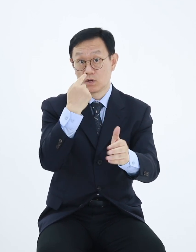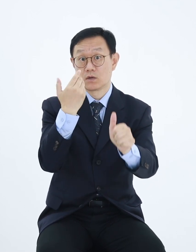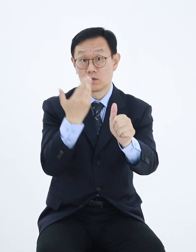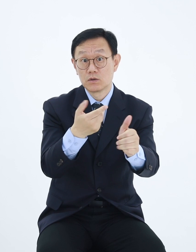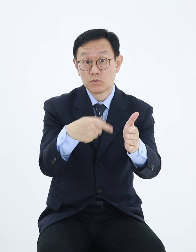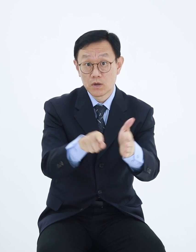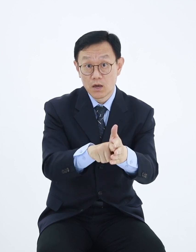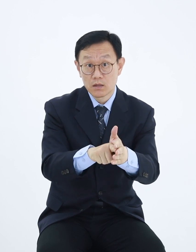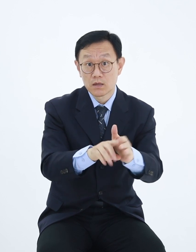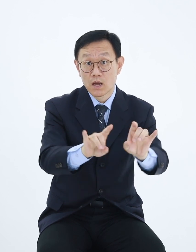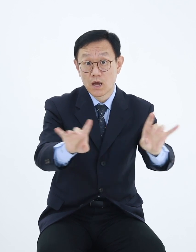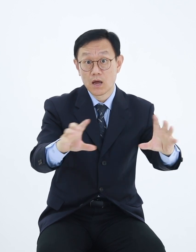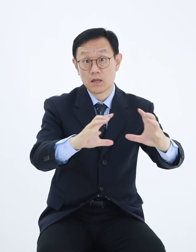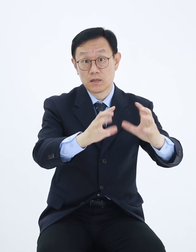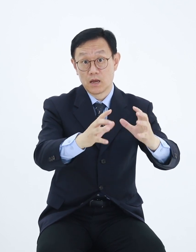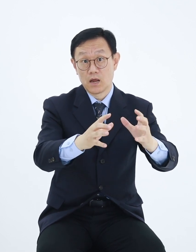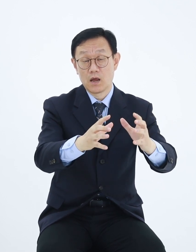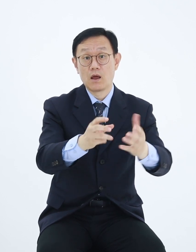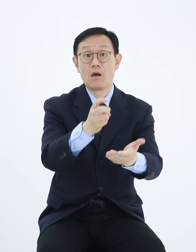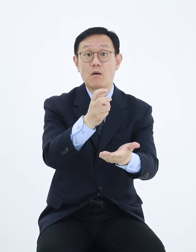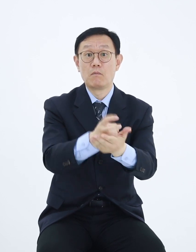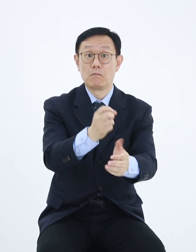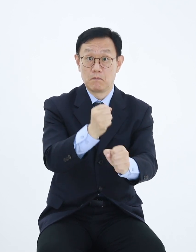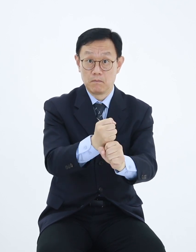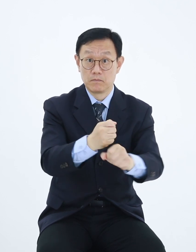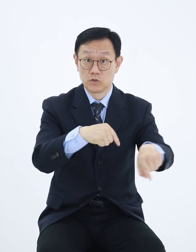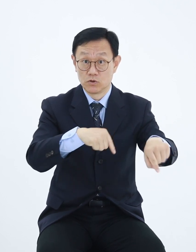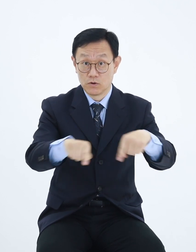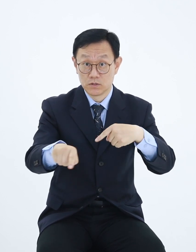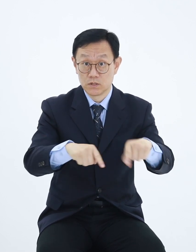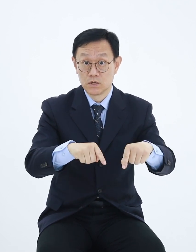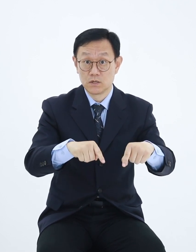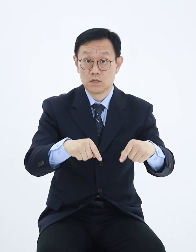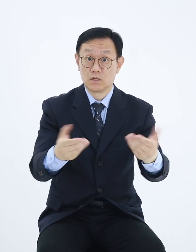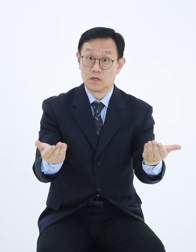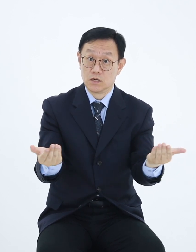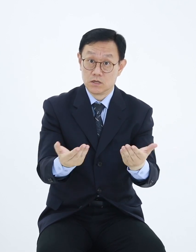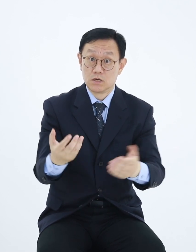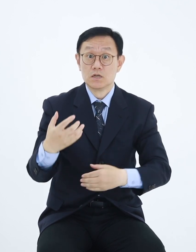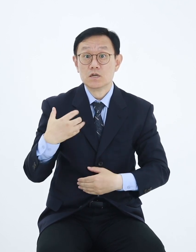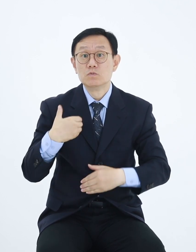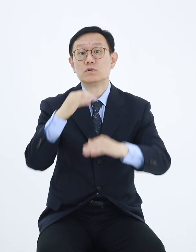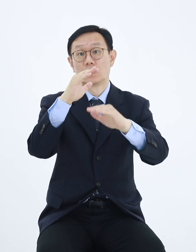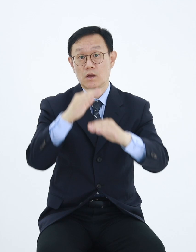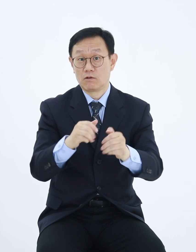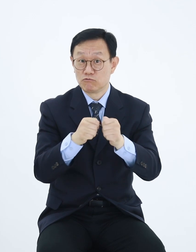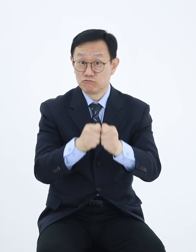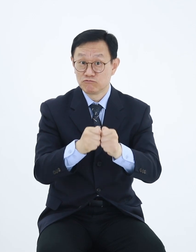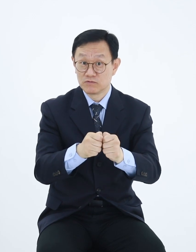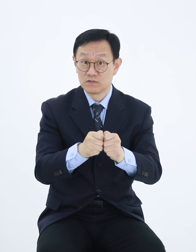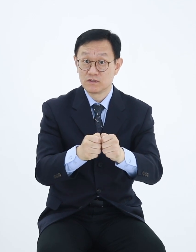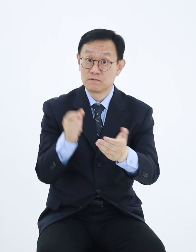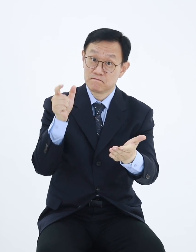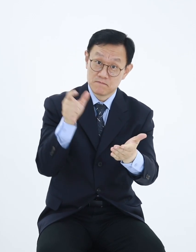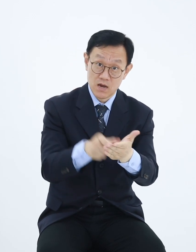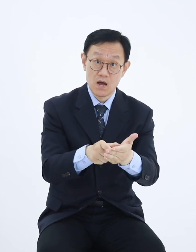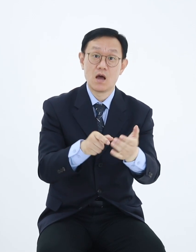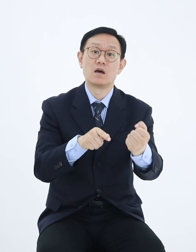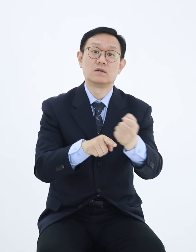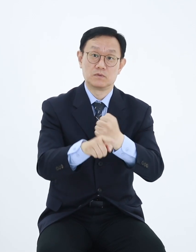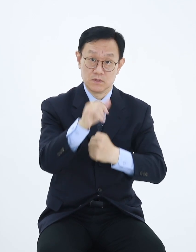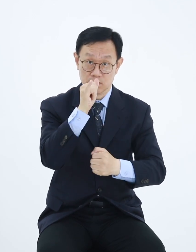위한 당사국의 입법적, 정책적, 행정적 의무사항들을 구체화하고 있다는 데 의의가